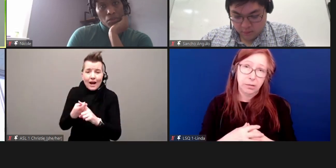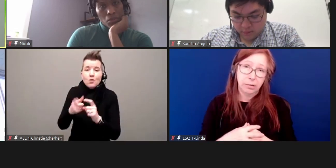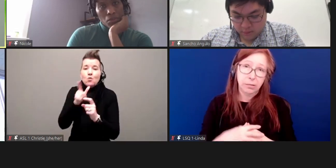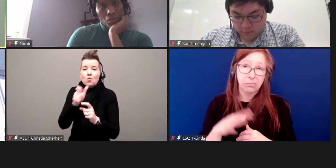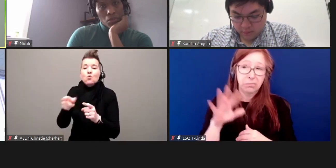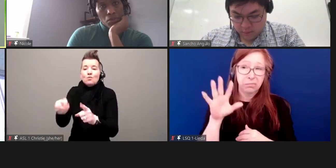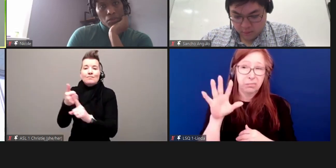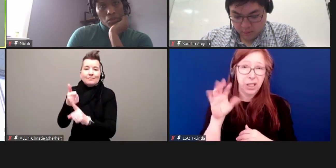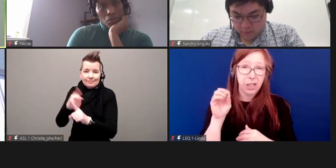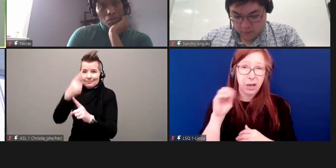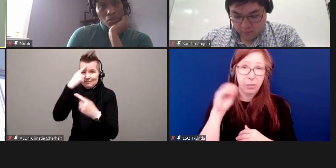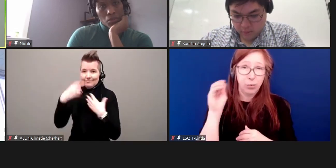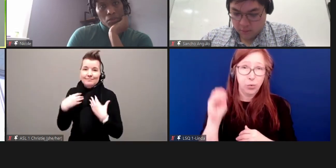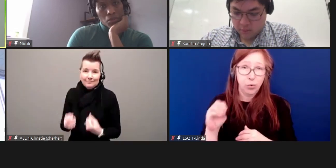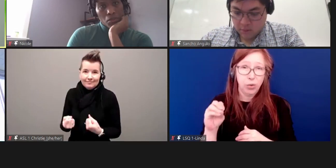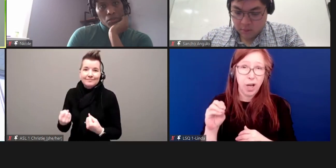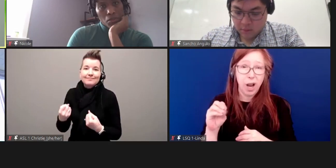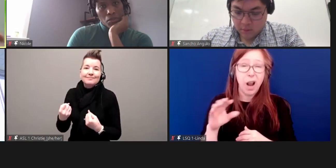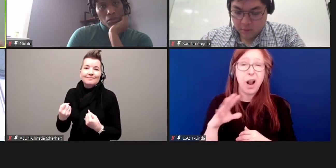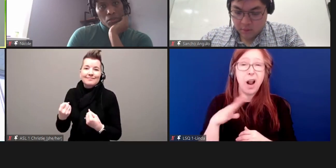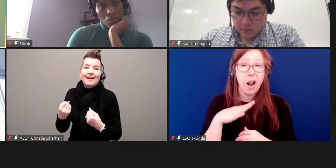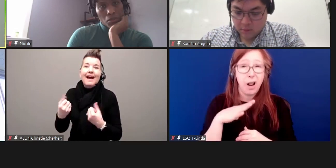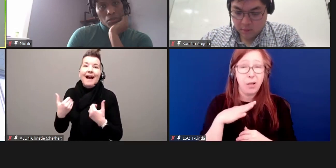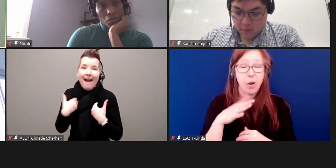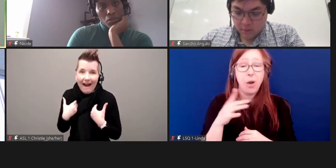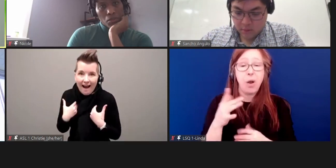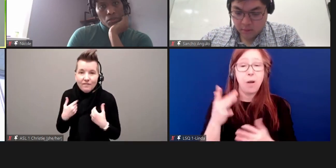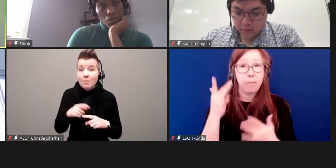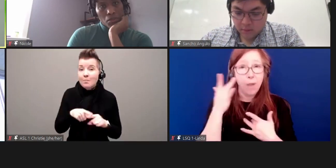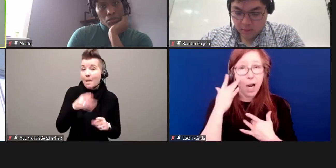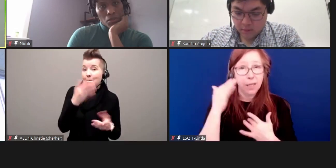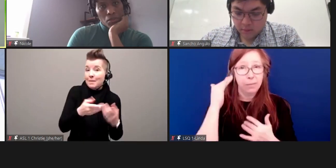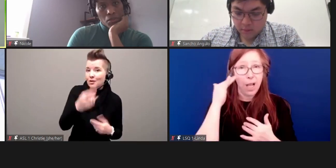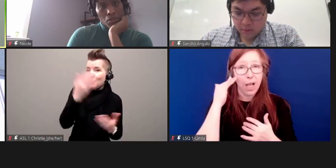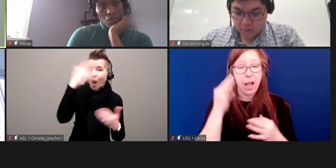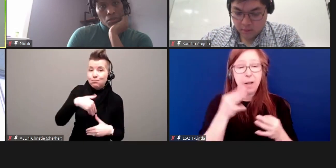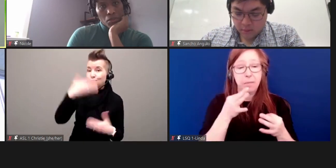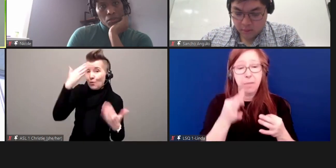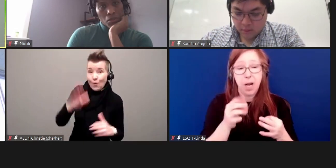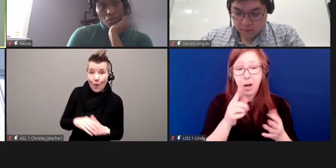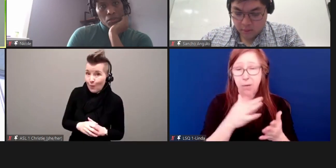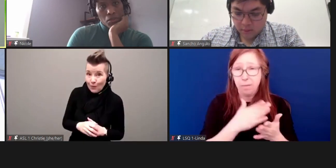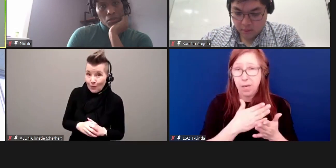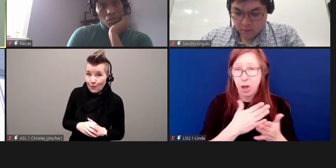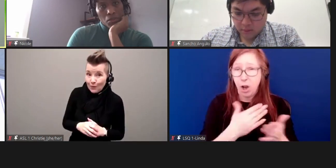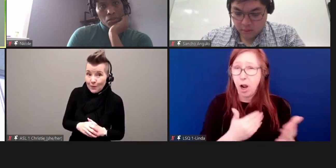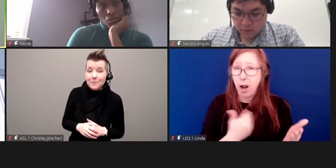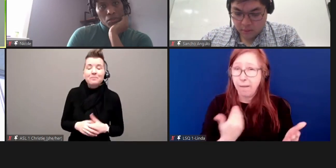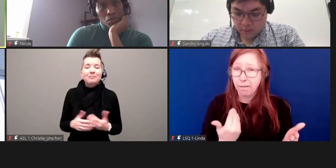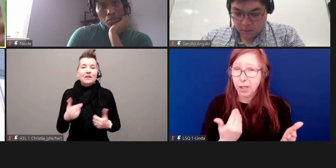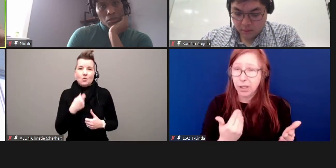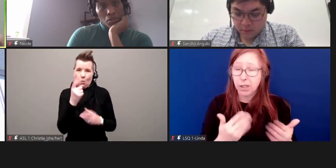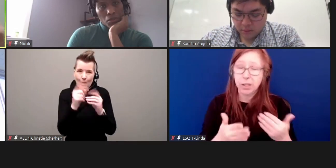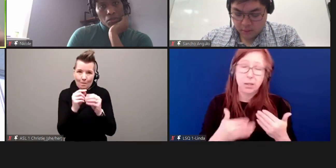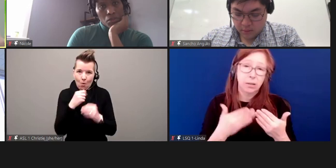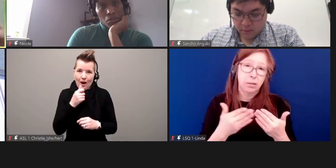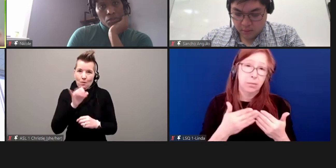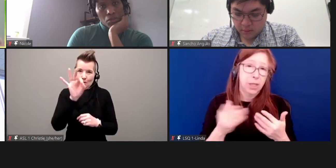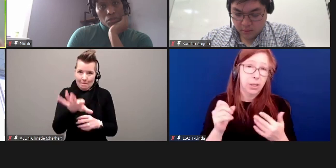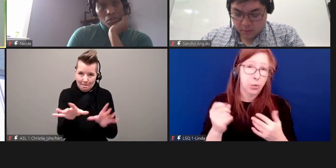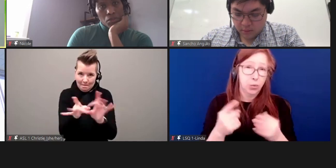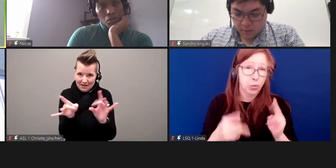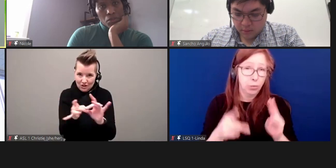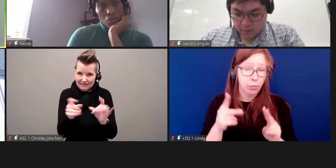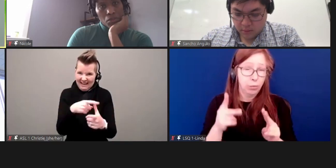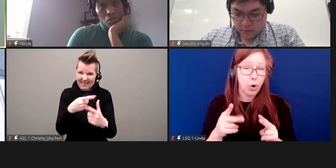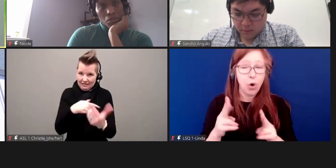50% des personnes auront eu une maladie mentale à une certaine période de leur vie et parce que tout le monde connaît ou vit avec quelqu'un